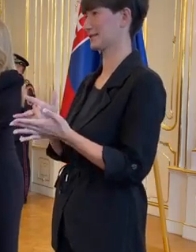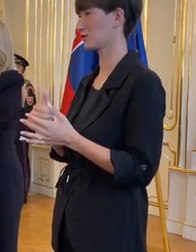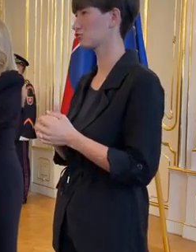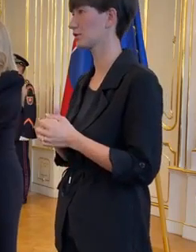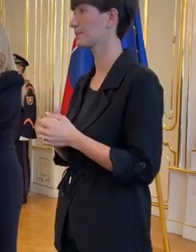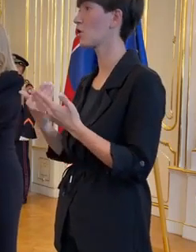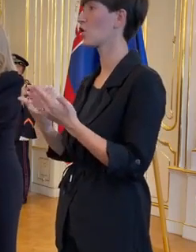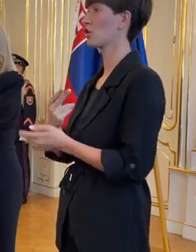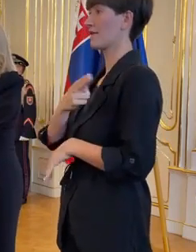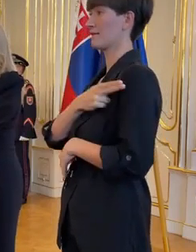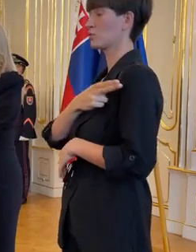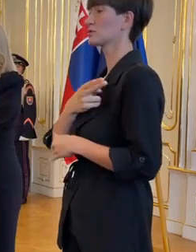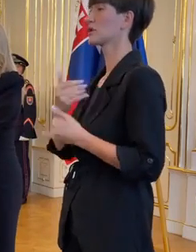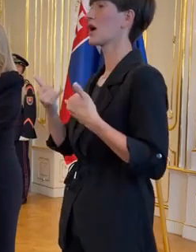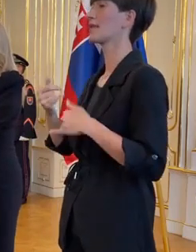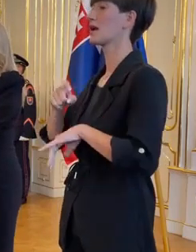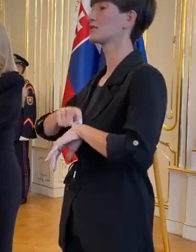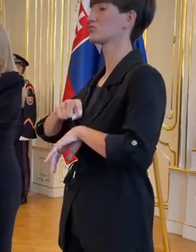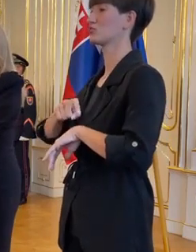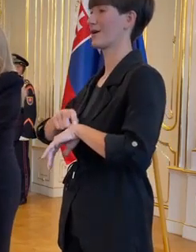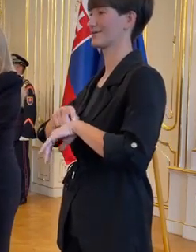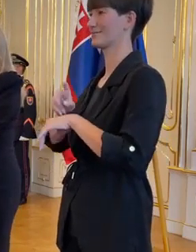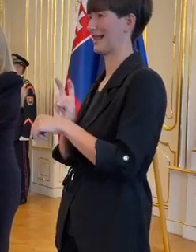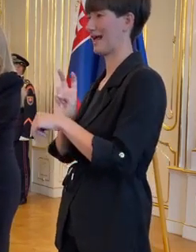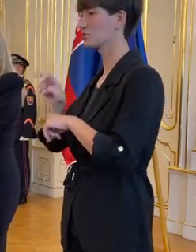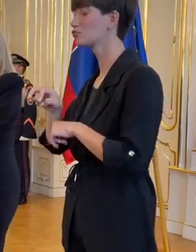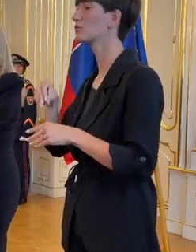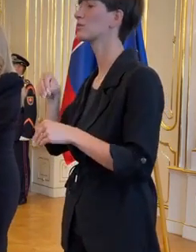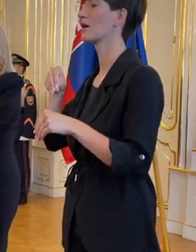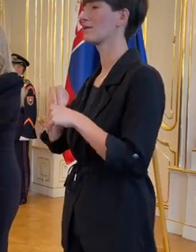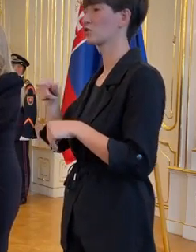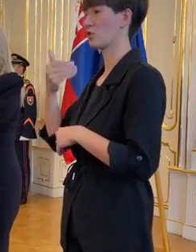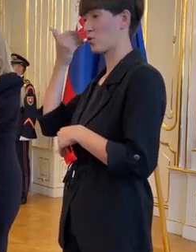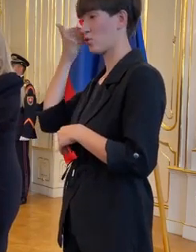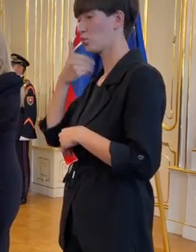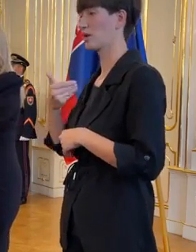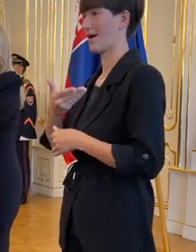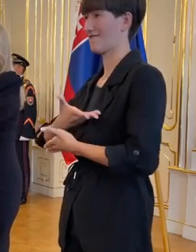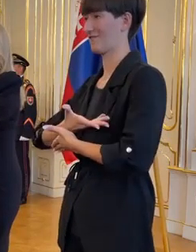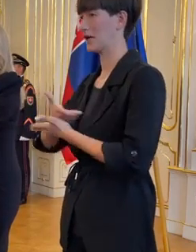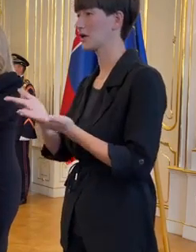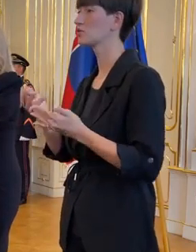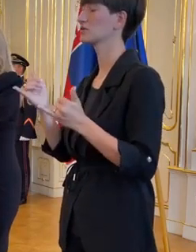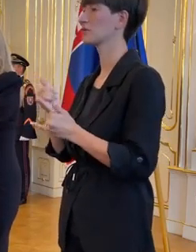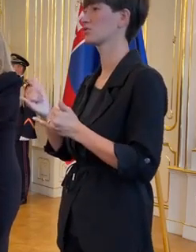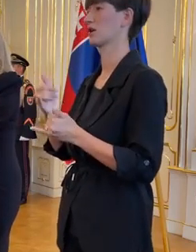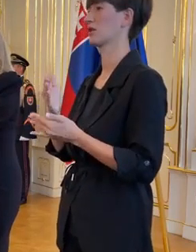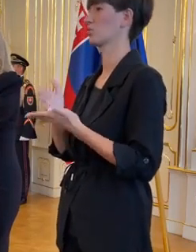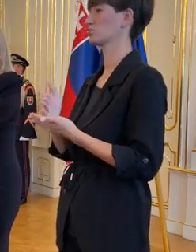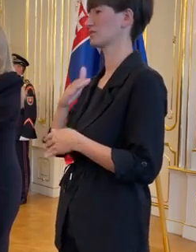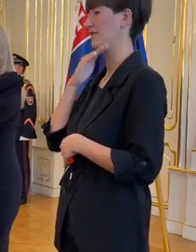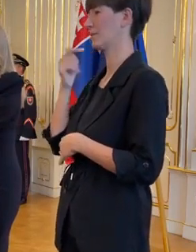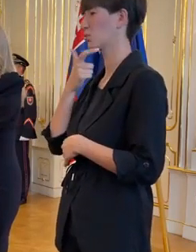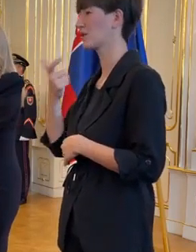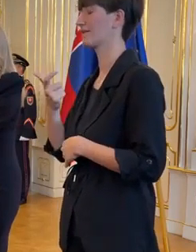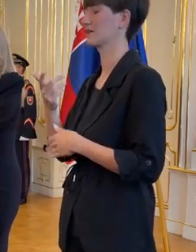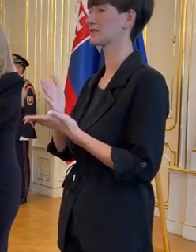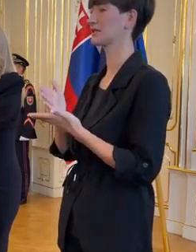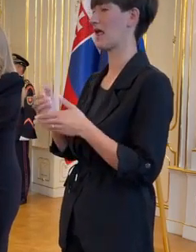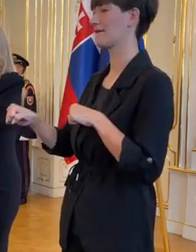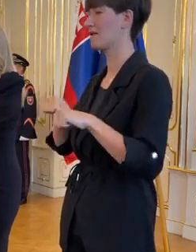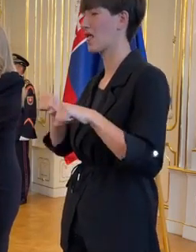funkcií nastupujete v čase, keď je verejnosť vo vrchovatej miere presýtená a unavená spormi, ktoré nikam